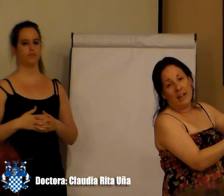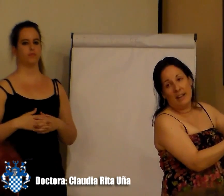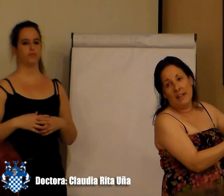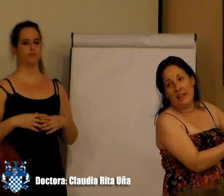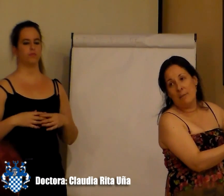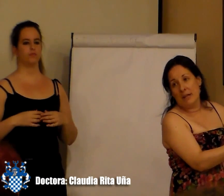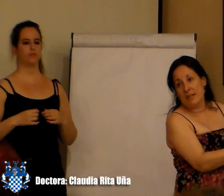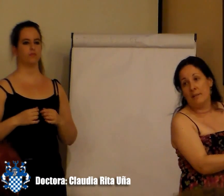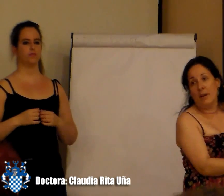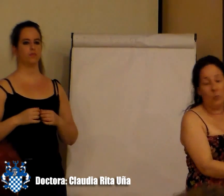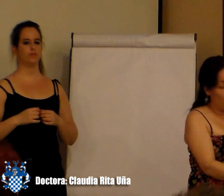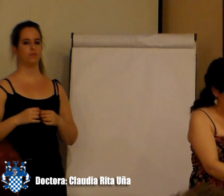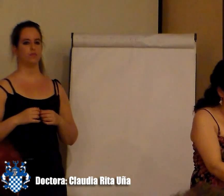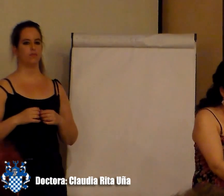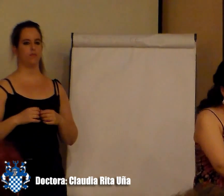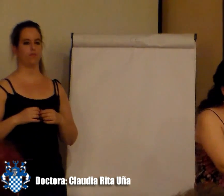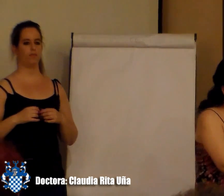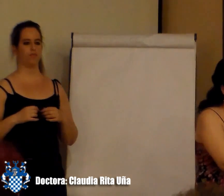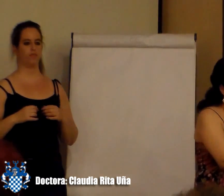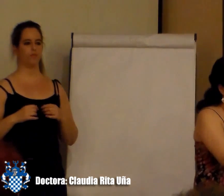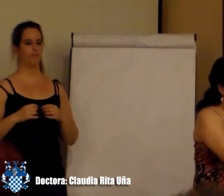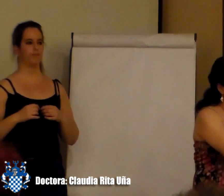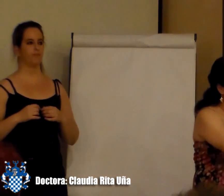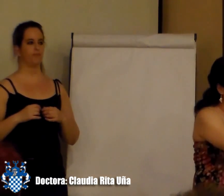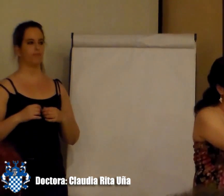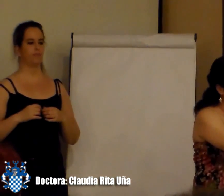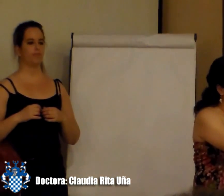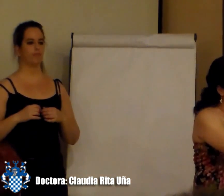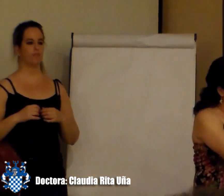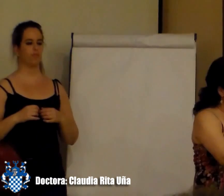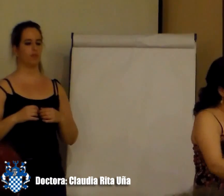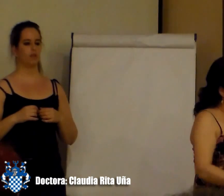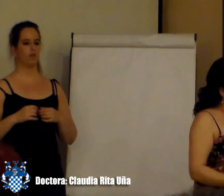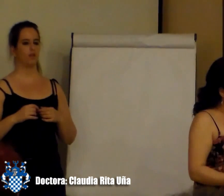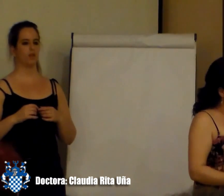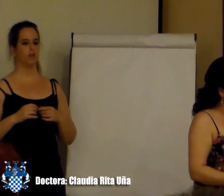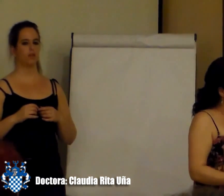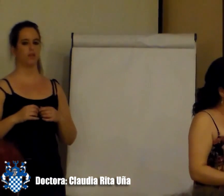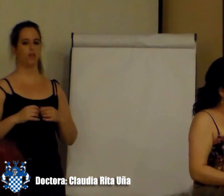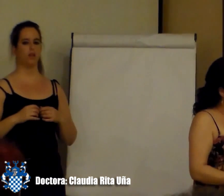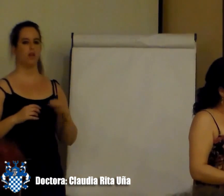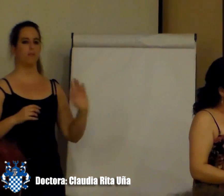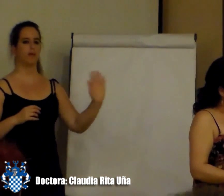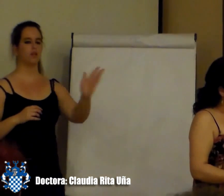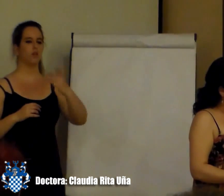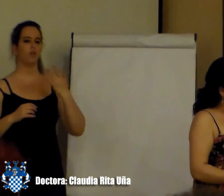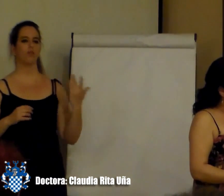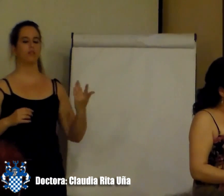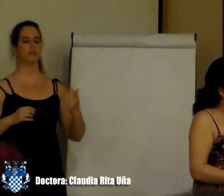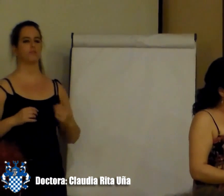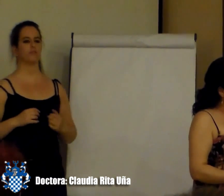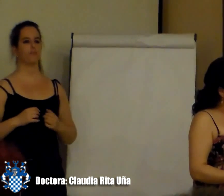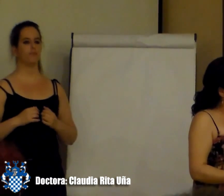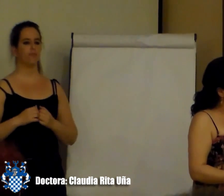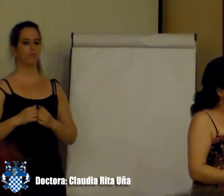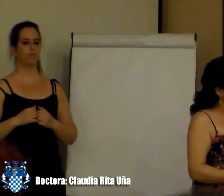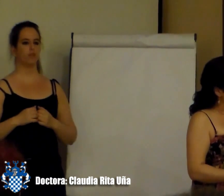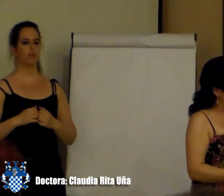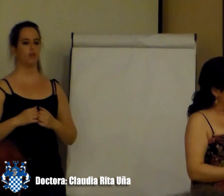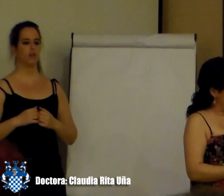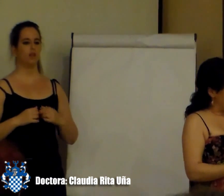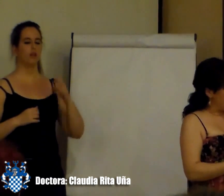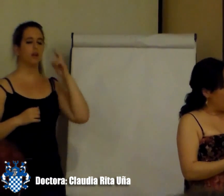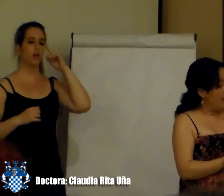sino tratar de también reservar un espacio propio para cada una de ustedes. Y bueno, y